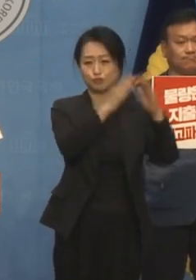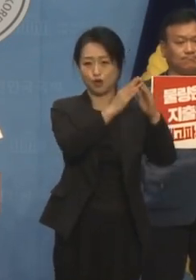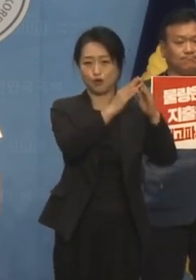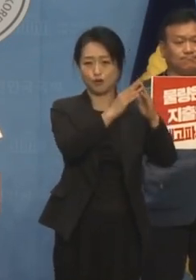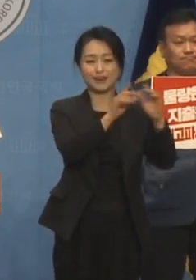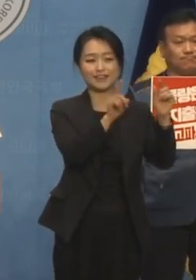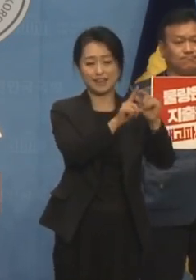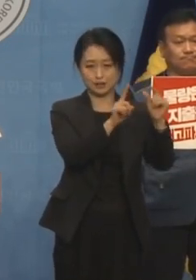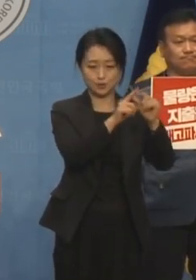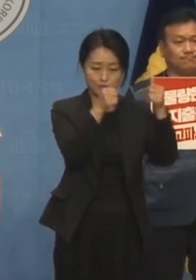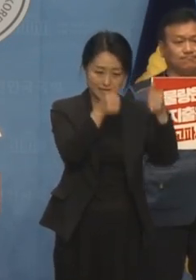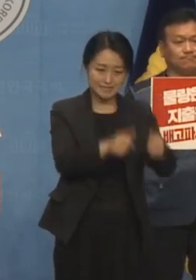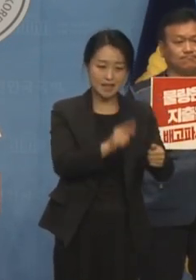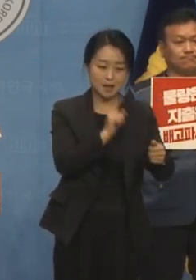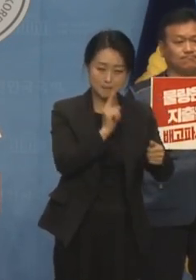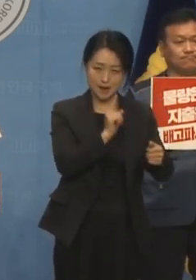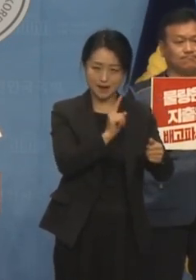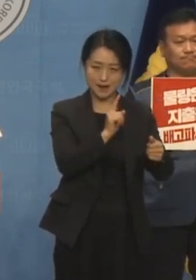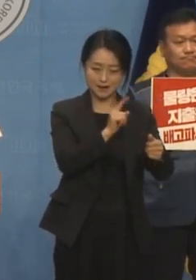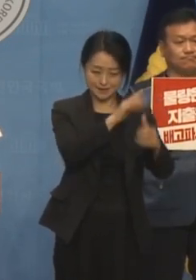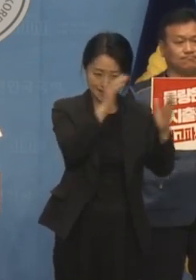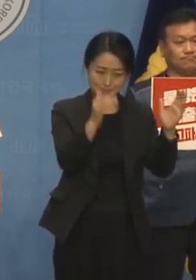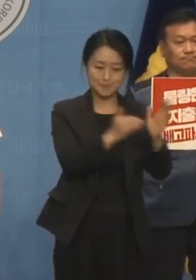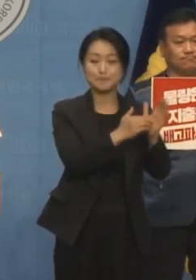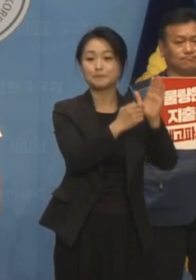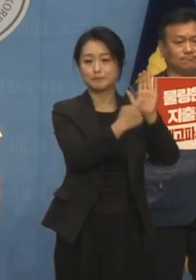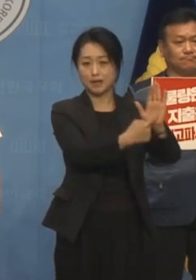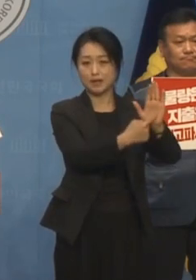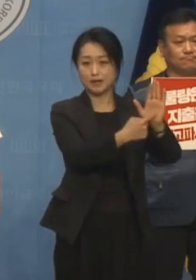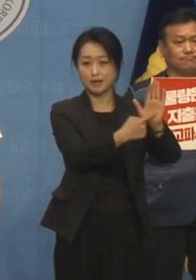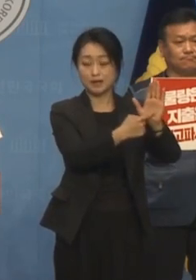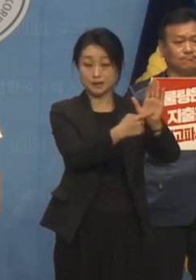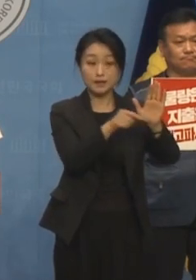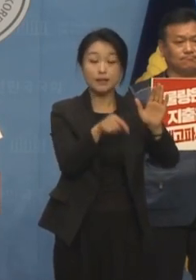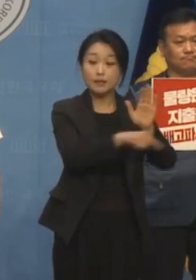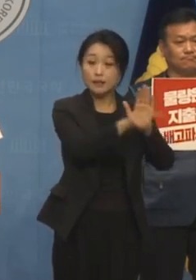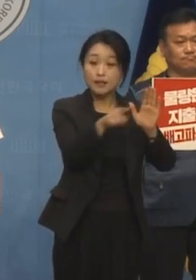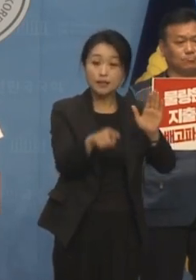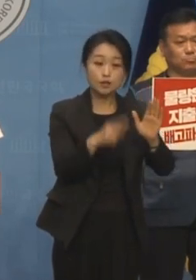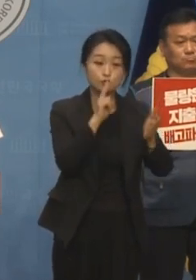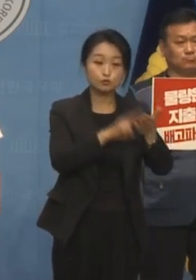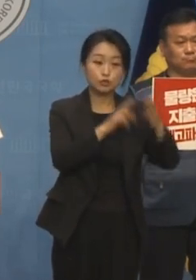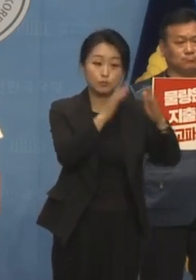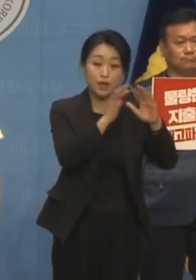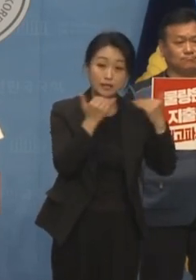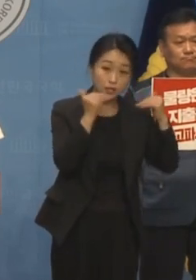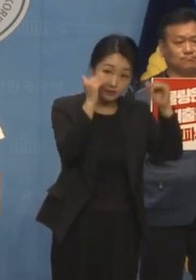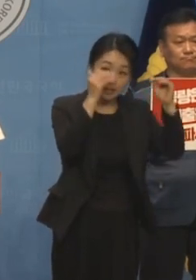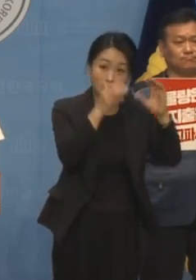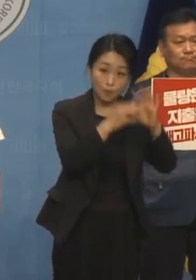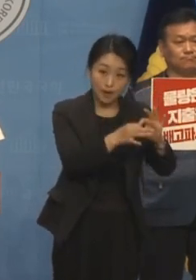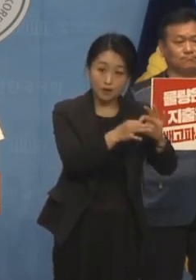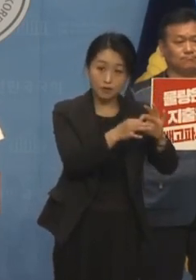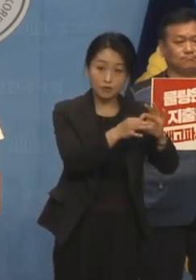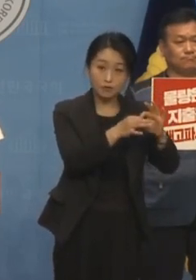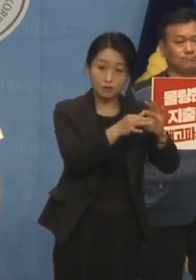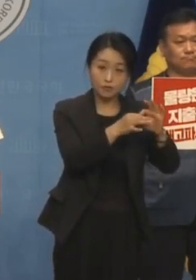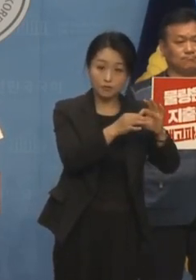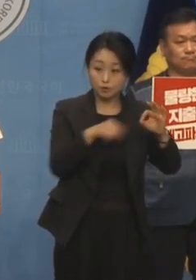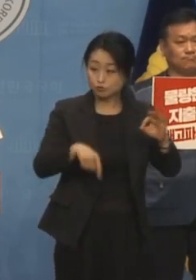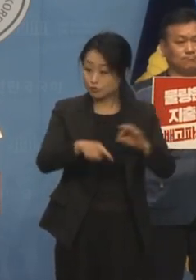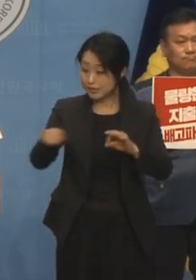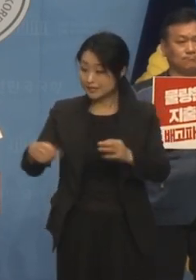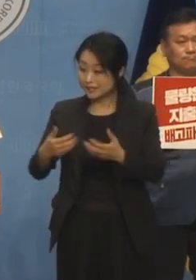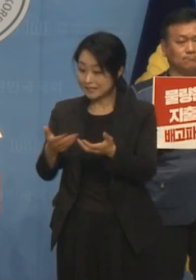표현으로 인사말을 마무리하고 있습니다. 우정사업본부의 성장에 기여했던 우체국 택배 종사자들과 맺었던 단체